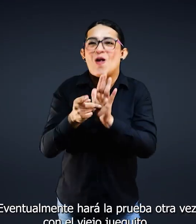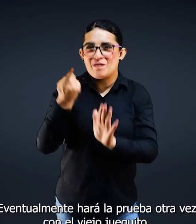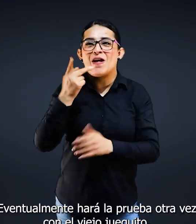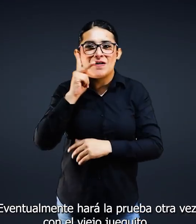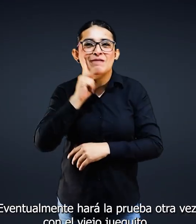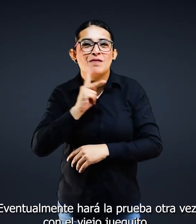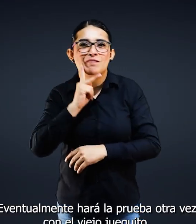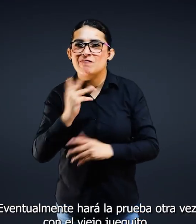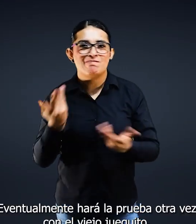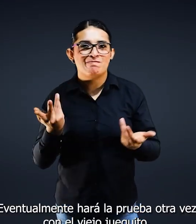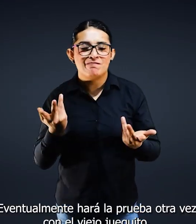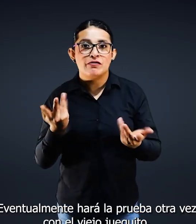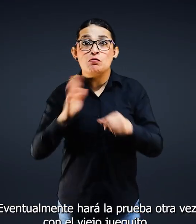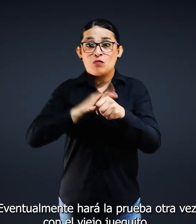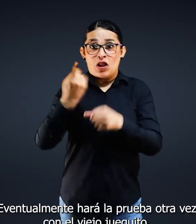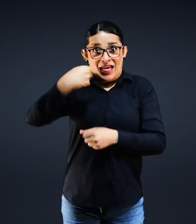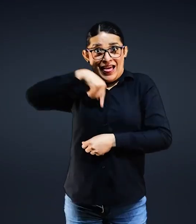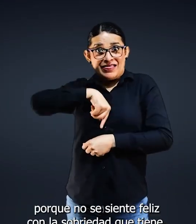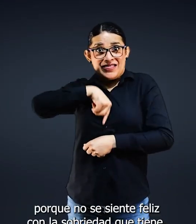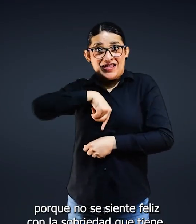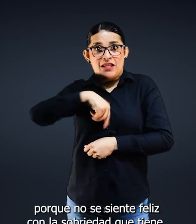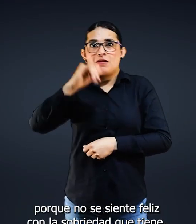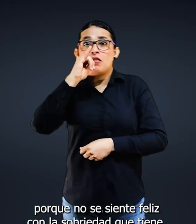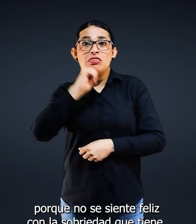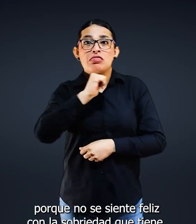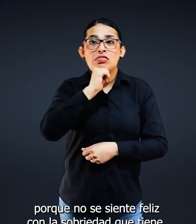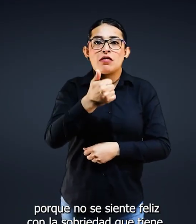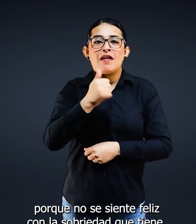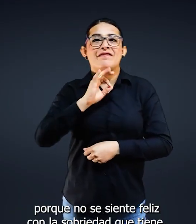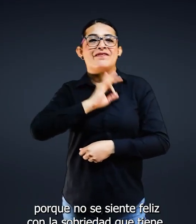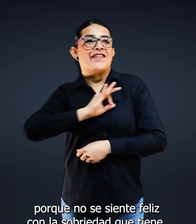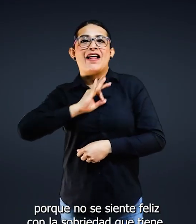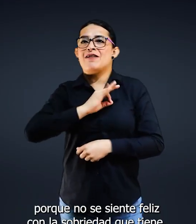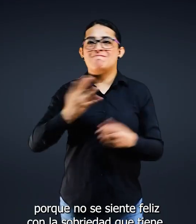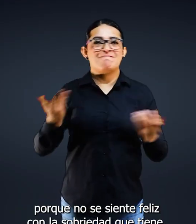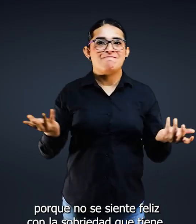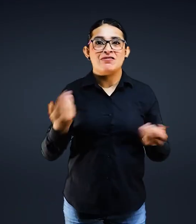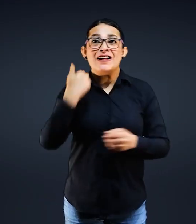Eventualmente hará la prueba otra vez con el viejo jueguito, porque no se siente feliz con la sobriedad que tiene.